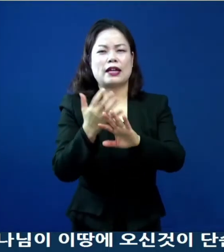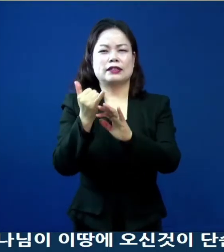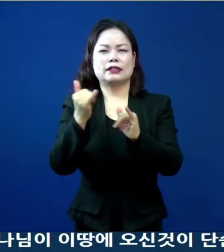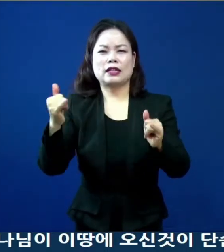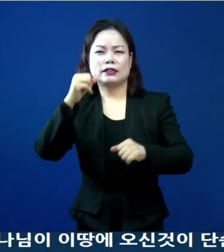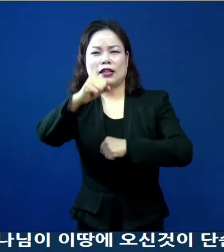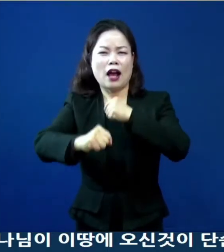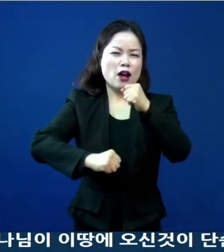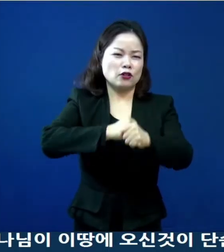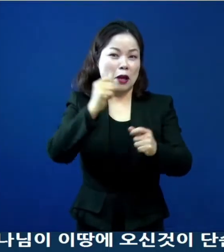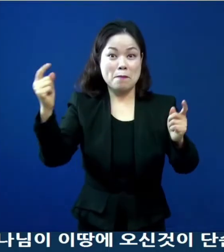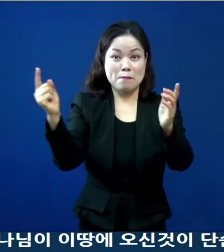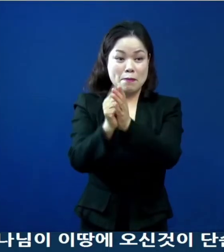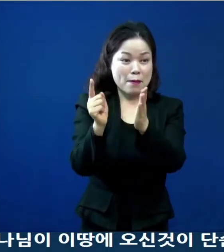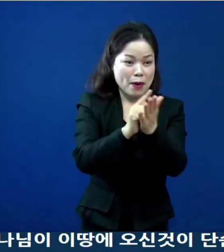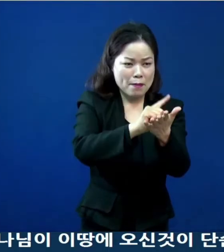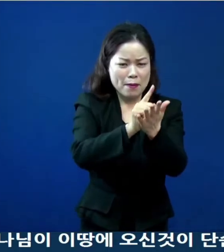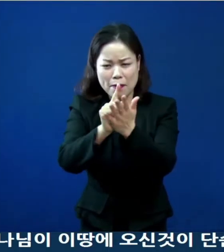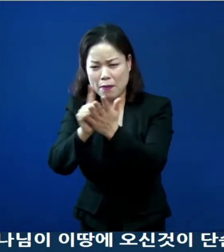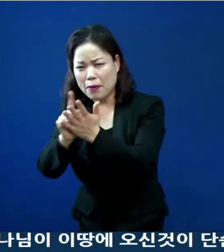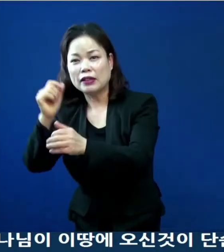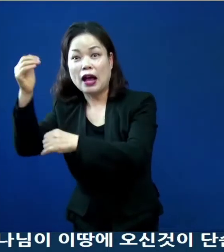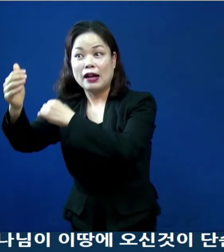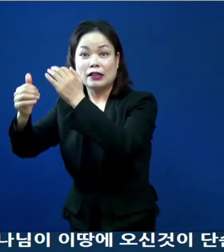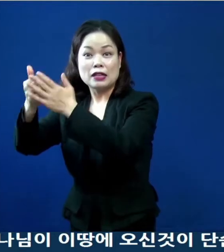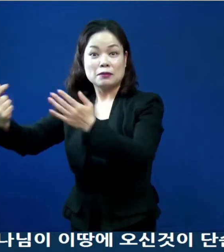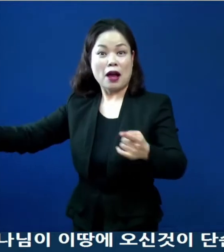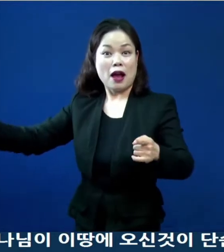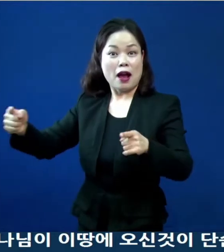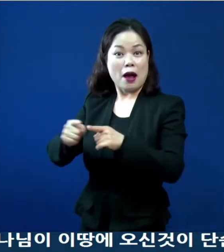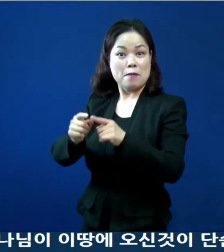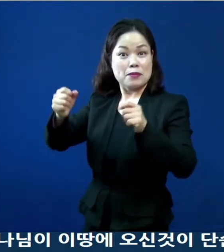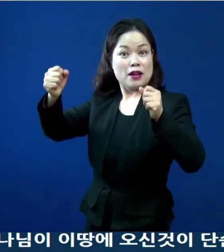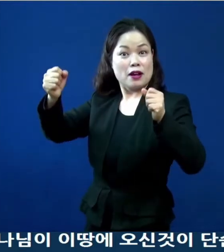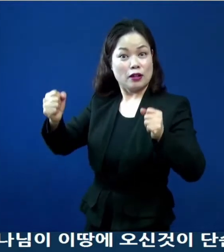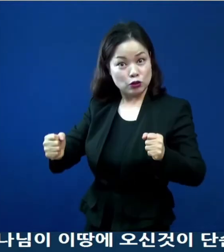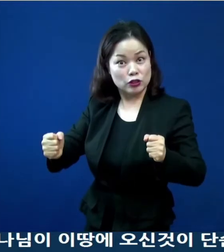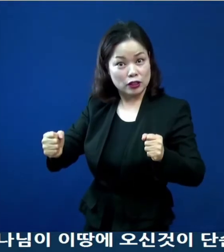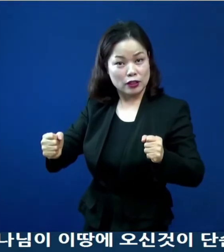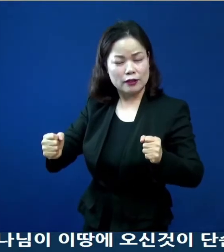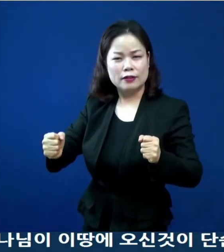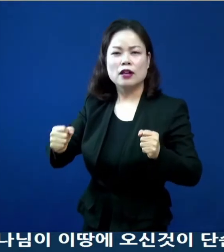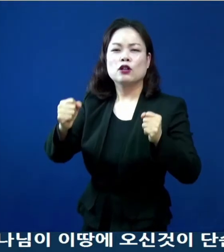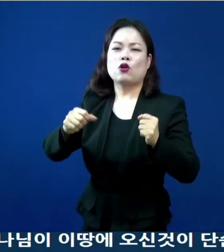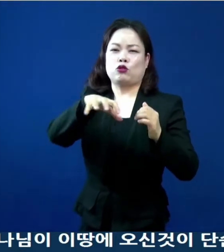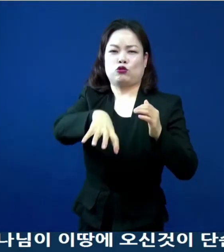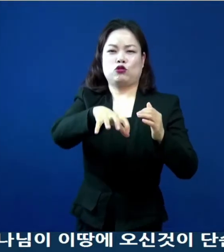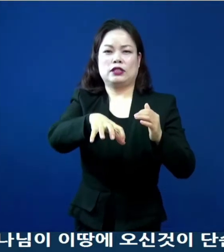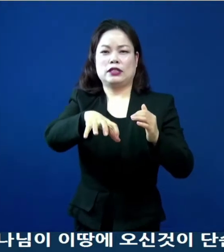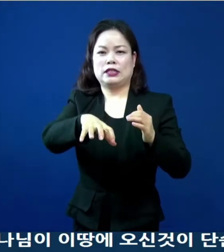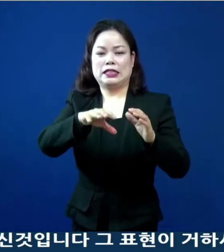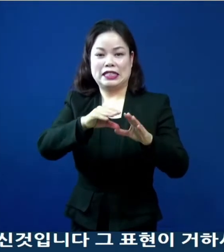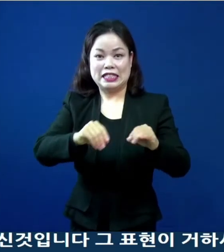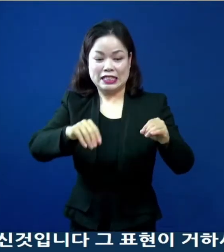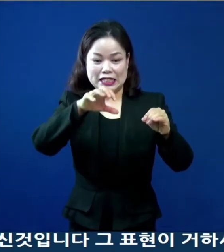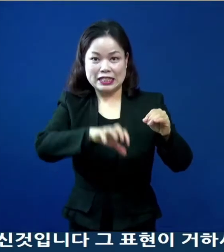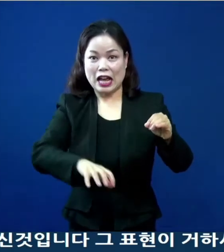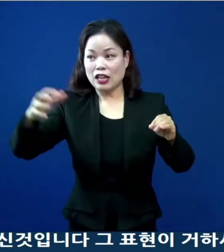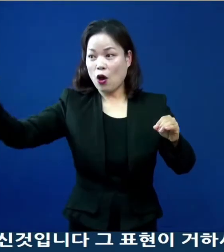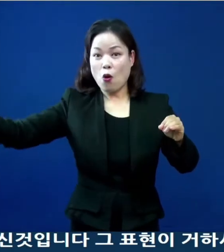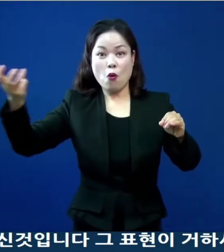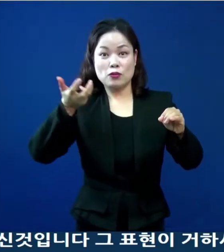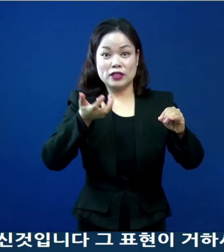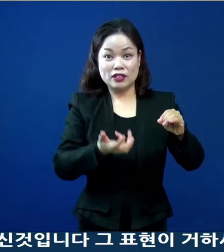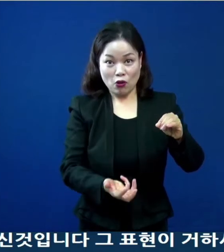사람을 자유롭게 만나시고 다른 사람이 하나님과 함께 거주할 수 있도록 거주지를 이 땅으로